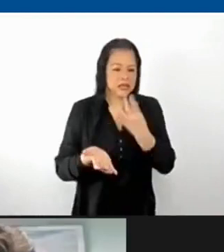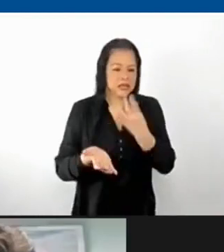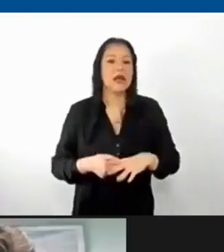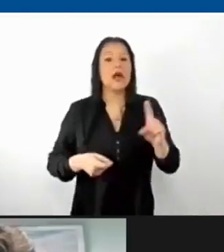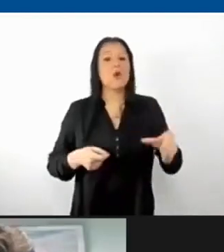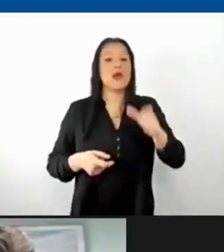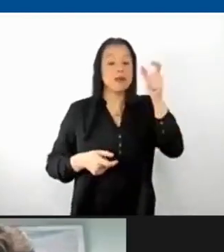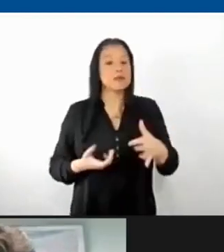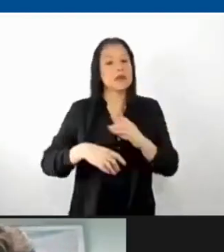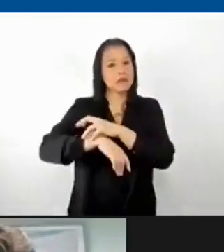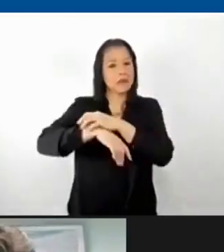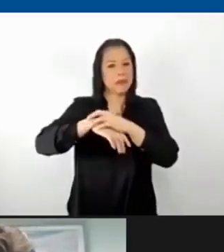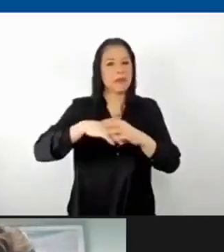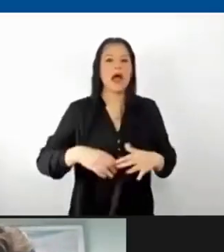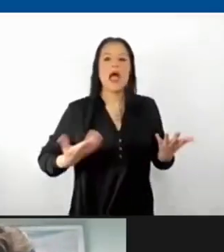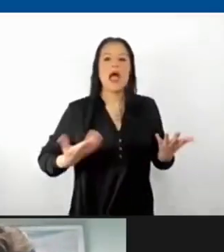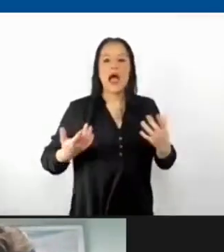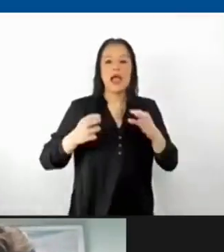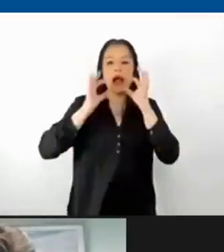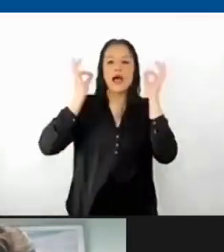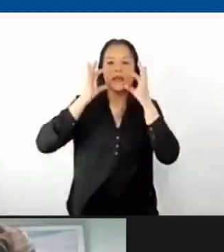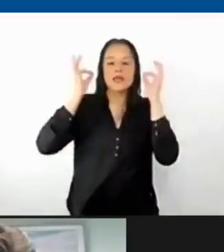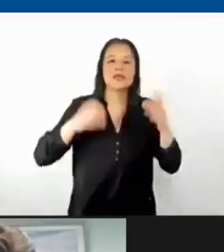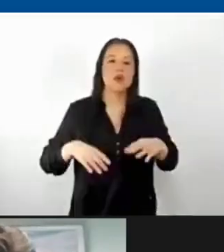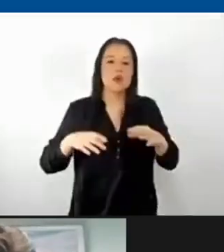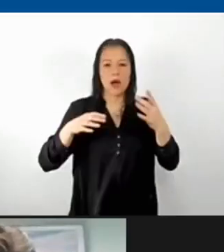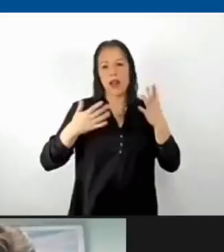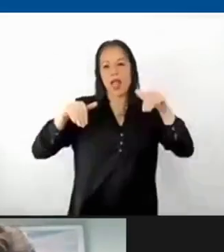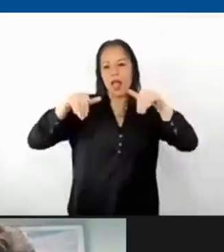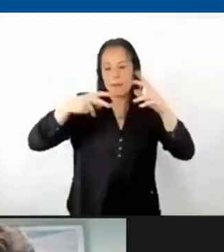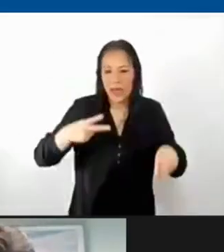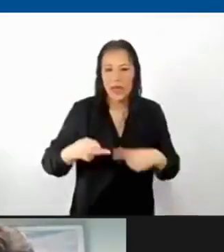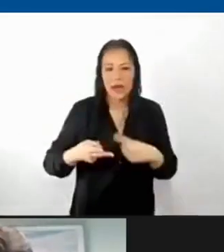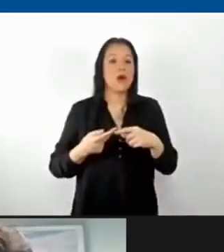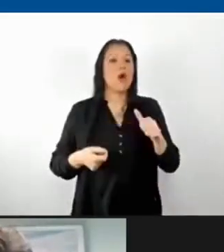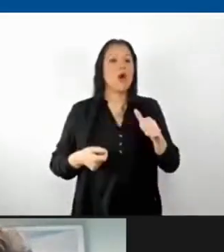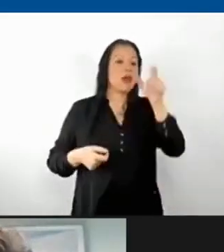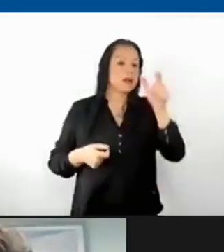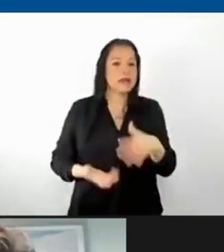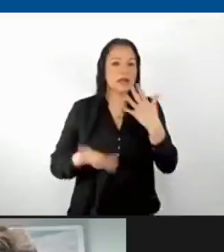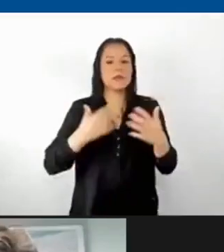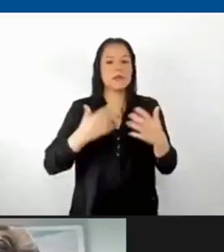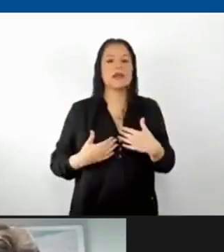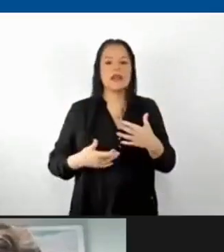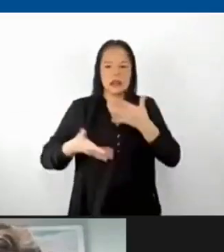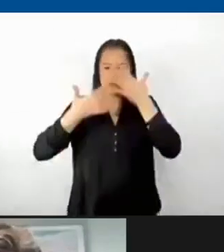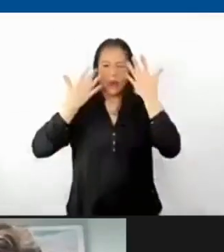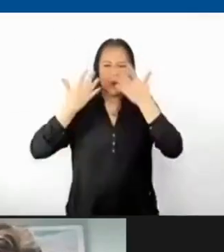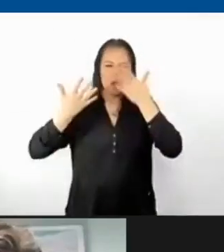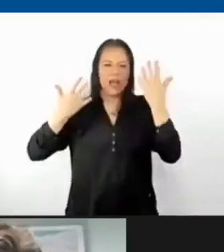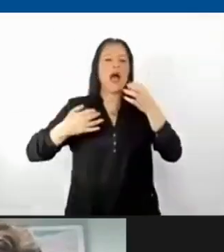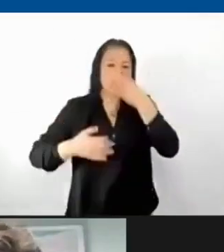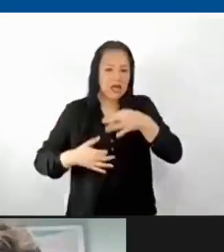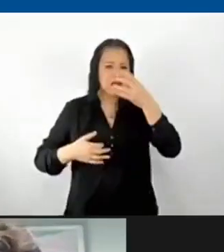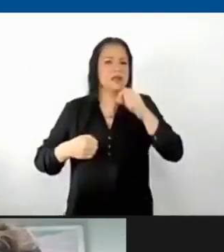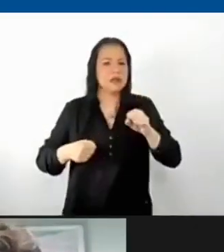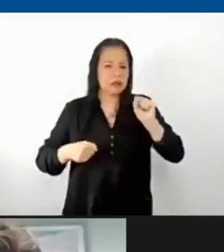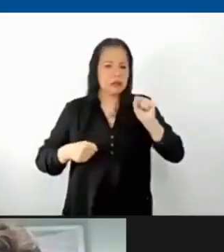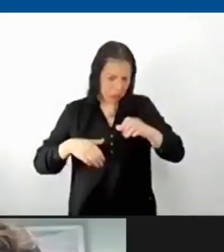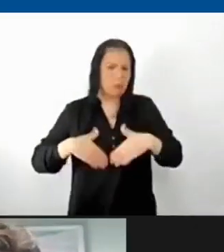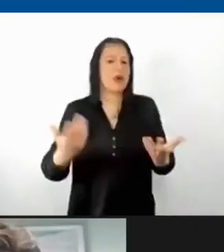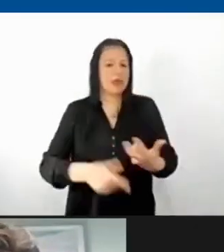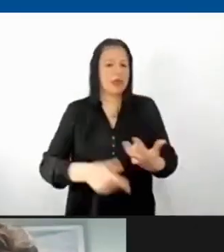tenga alergia a sus mascotitas, al gatito, al perrito. Una persona que tenga alergia estacional al polen, se puede vacunar sin